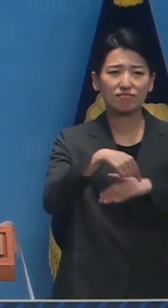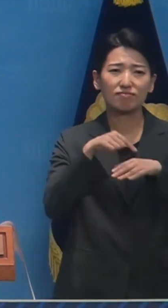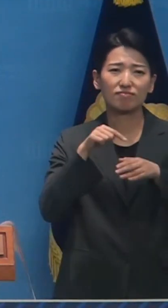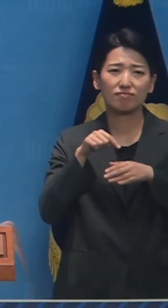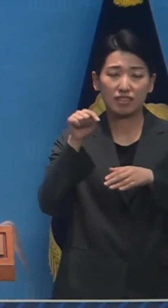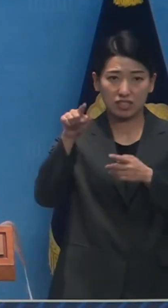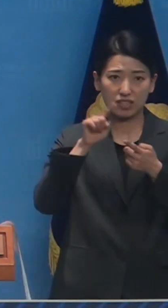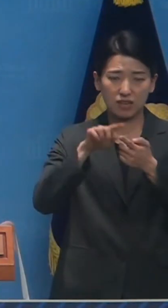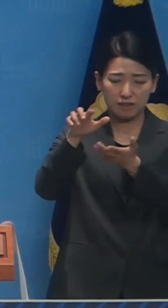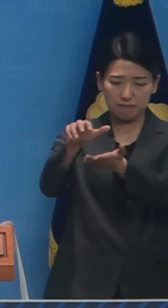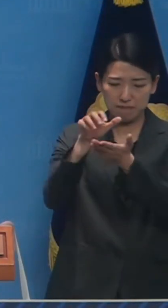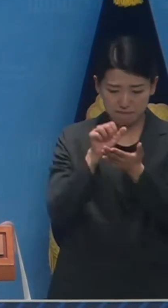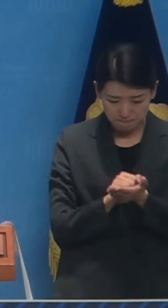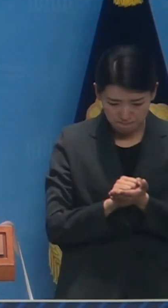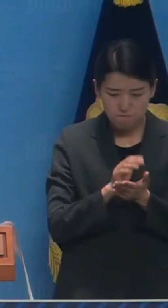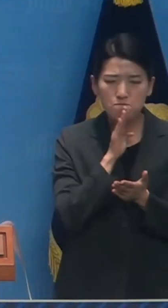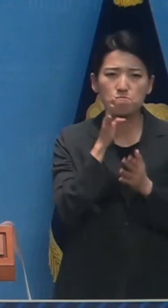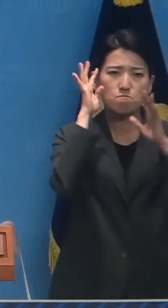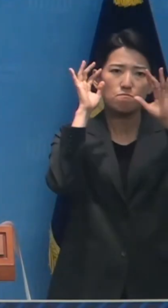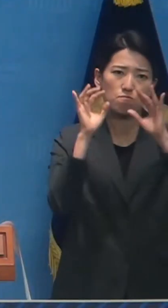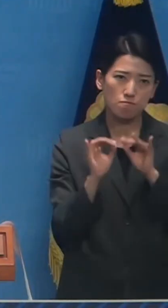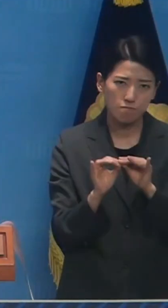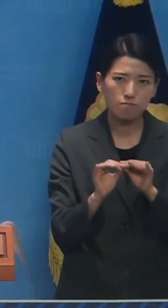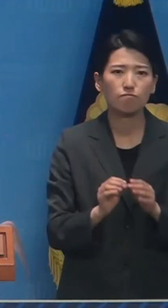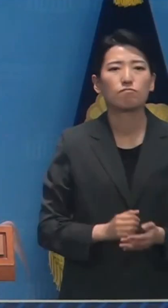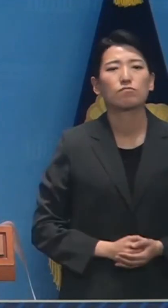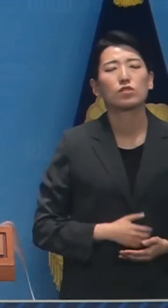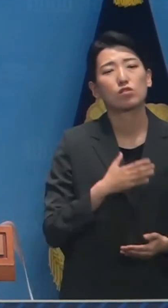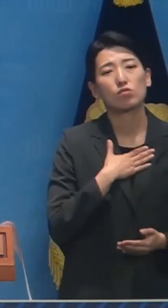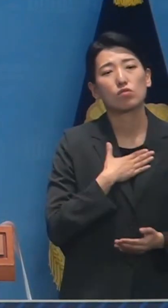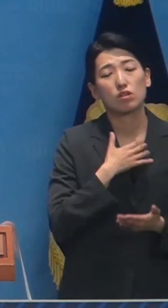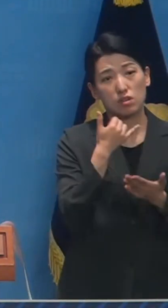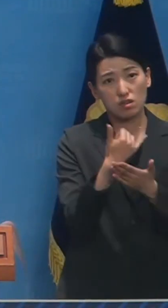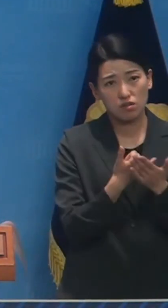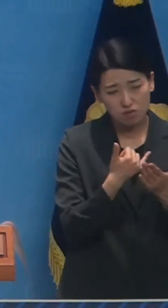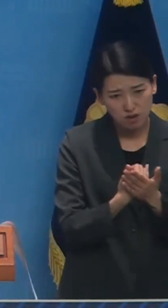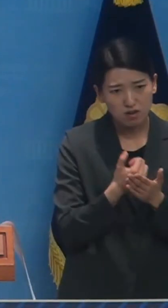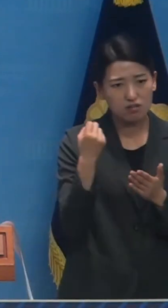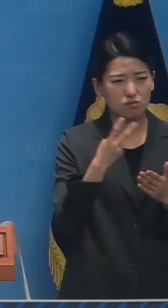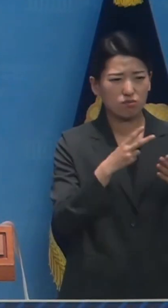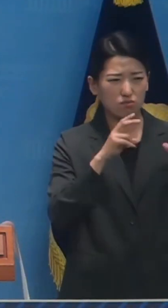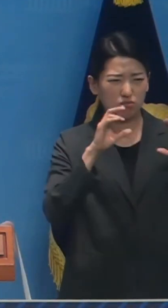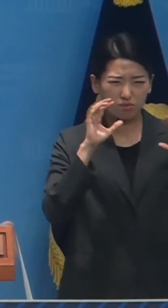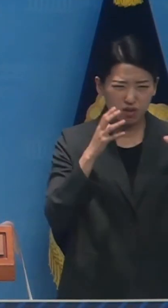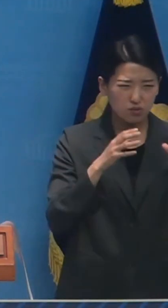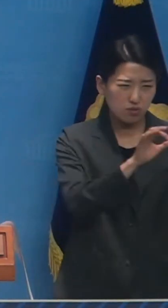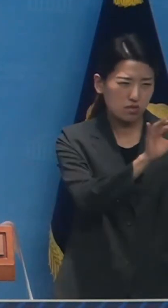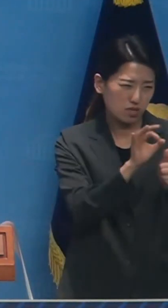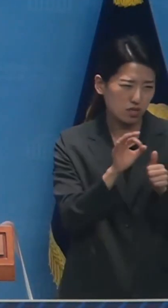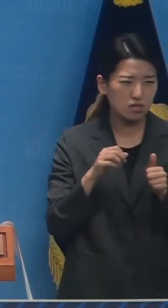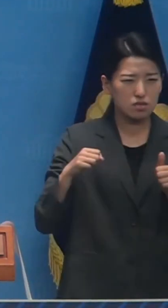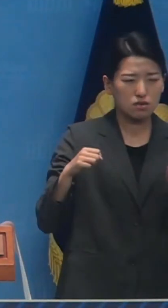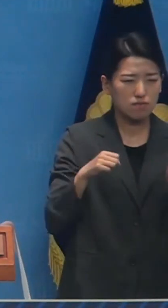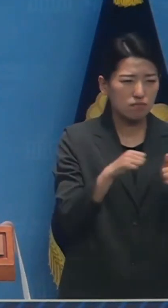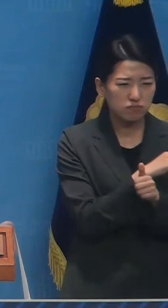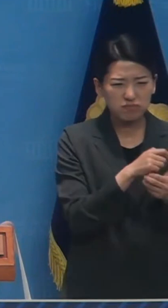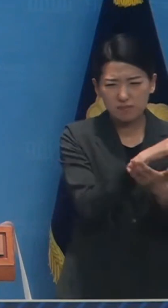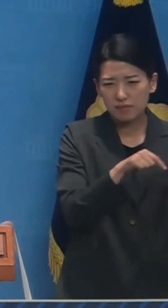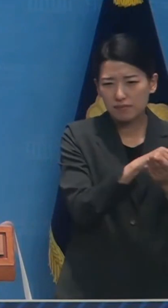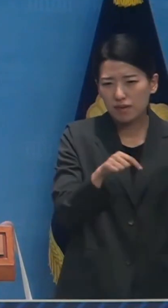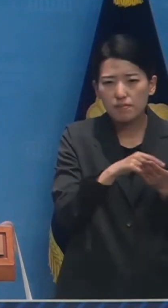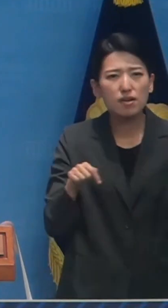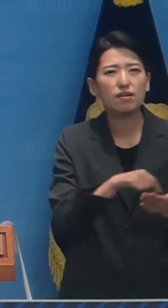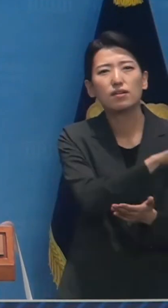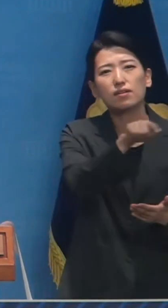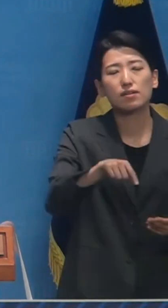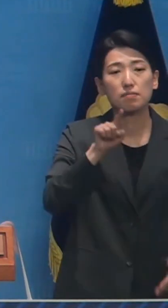대하여 적극 찬성하고, 이에 우리 유기아동 수용시설 피해 생존자 연합회는 130만 유기 피해인